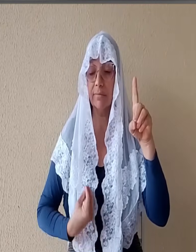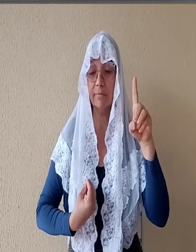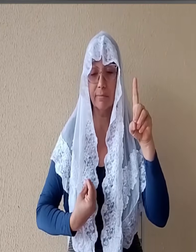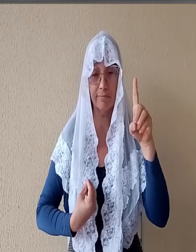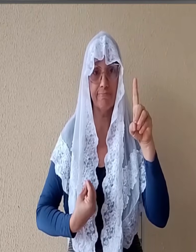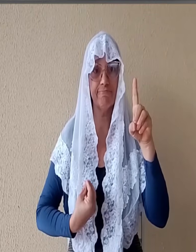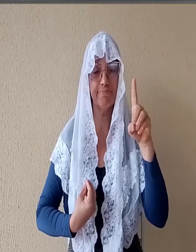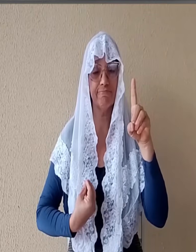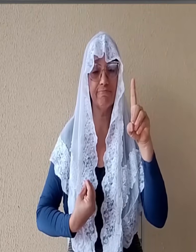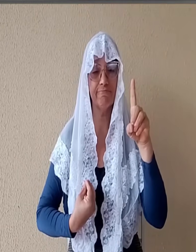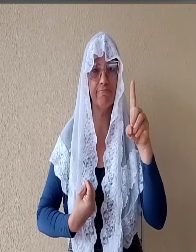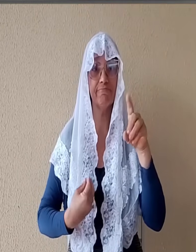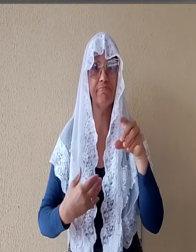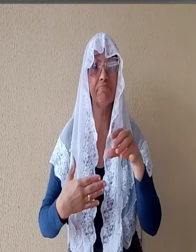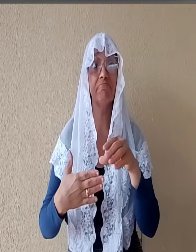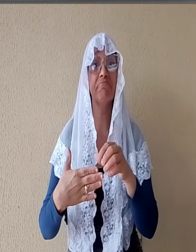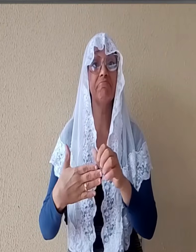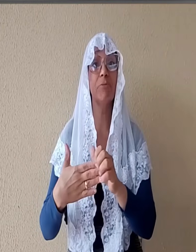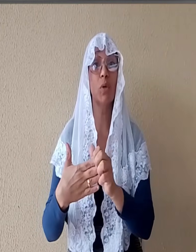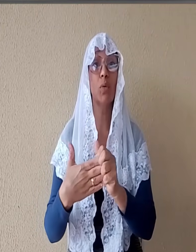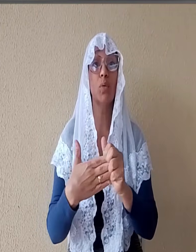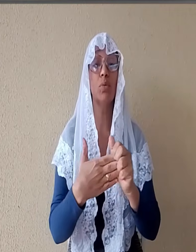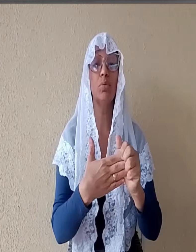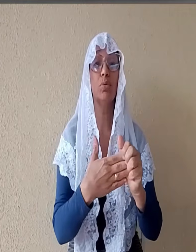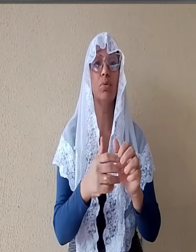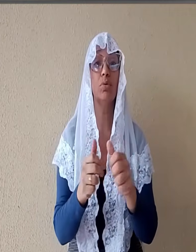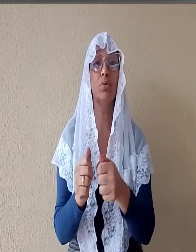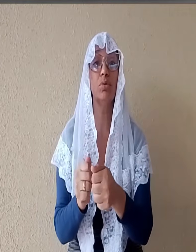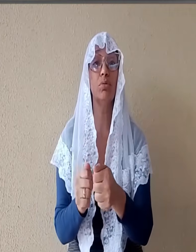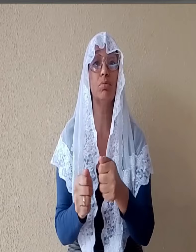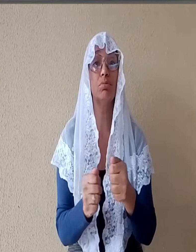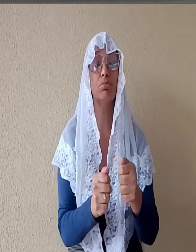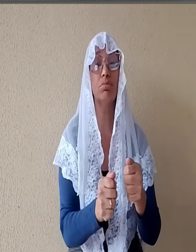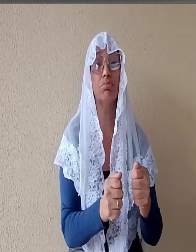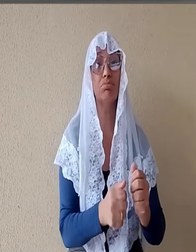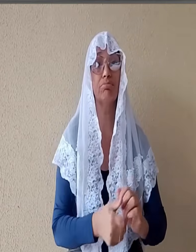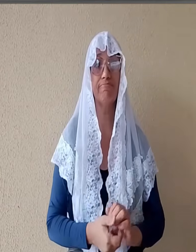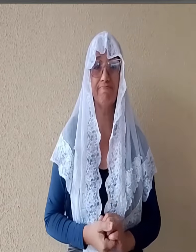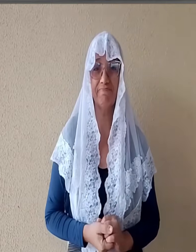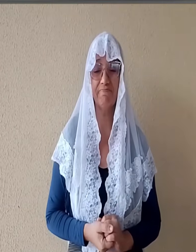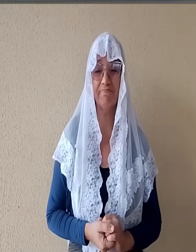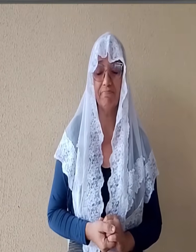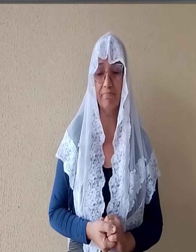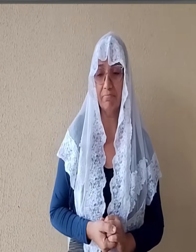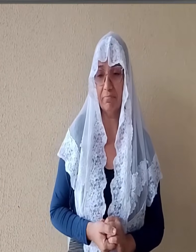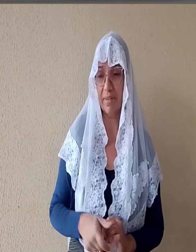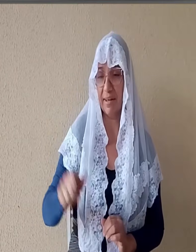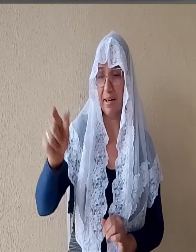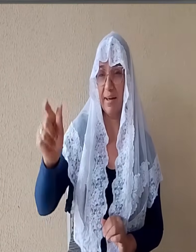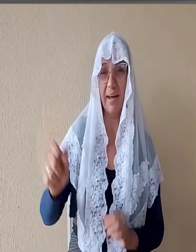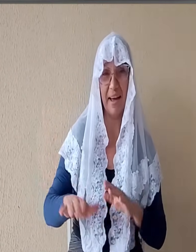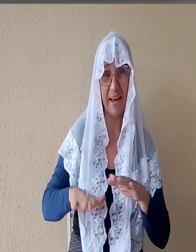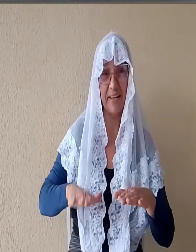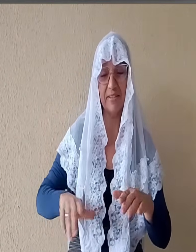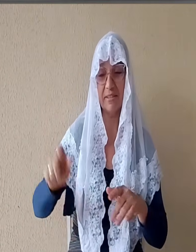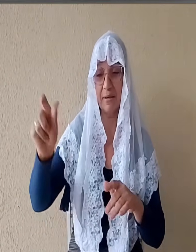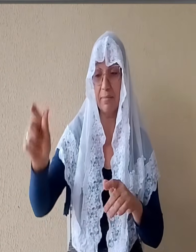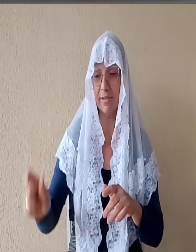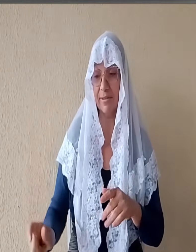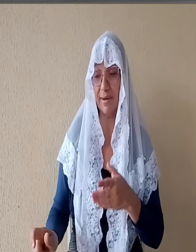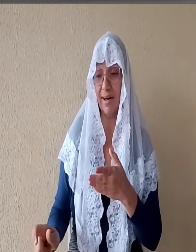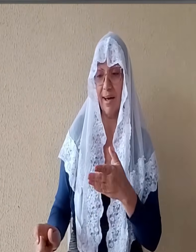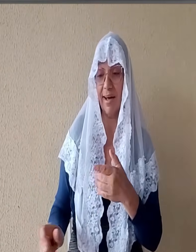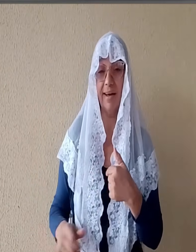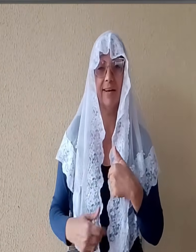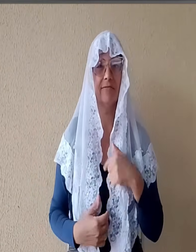sou ancião. Ah, agora sou igual fulano de tal. Vai cair por terra, irmão. E se não gostar, o